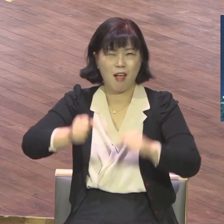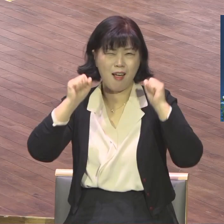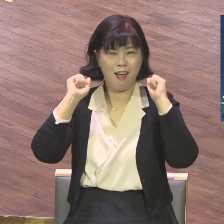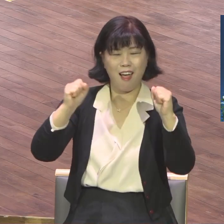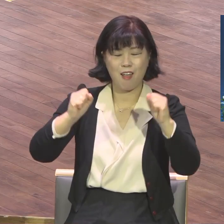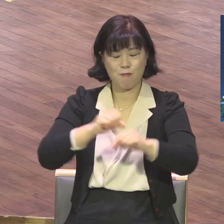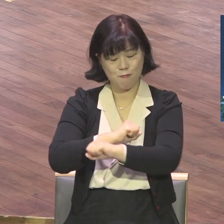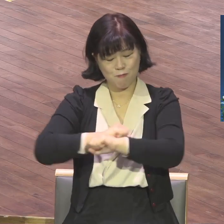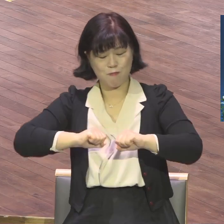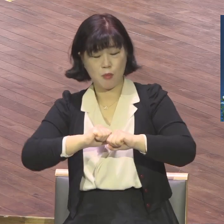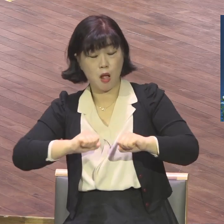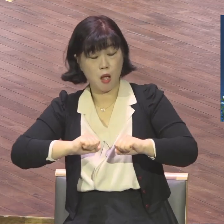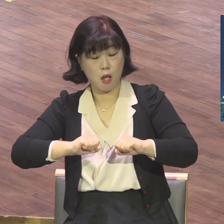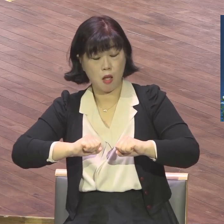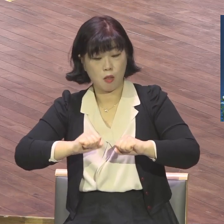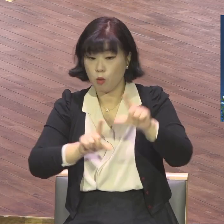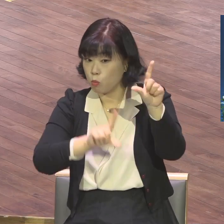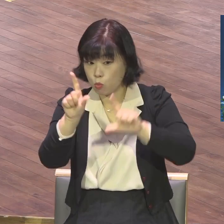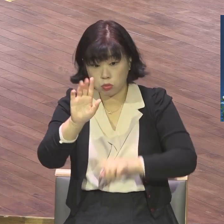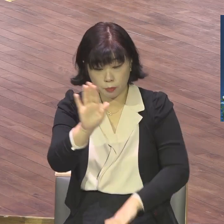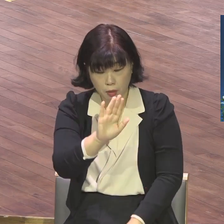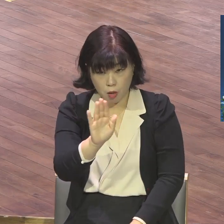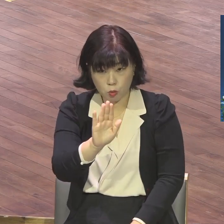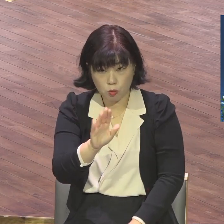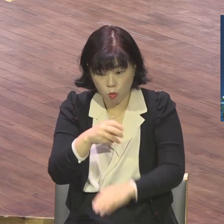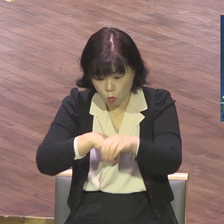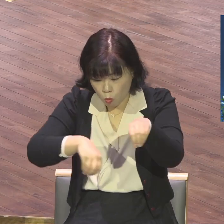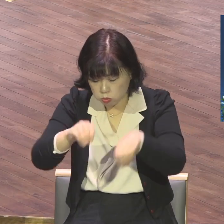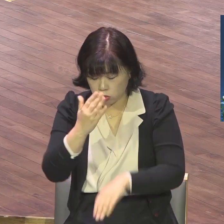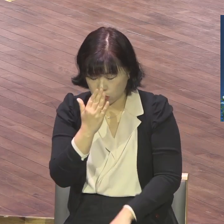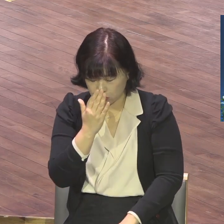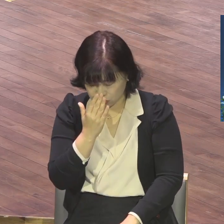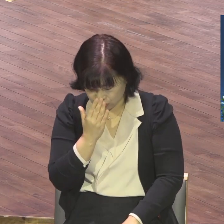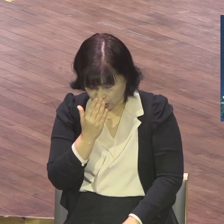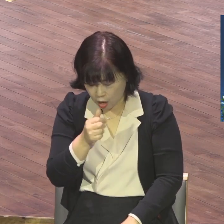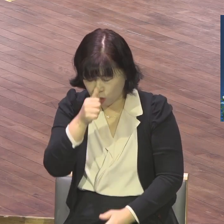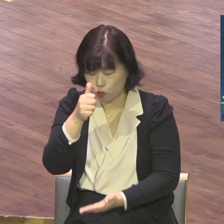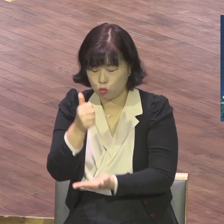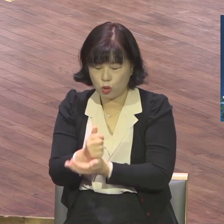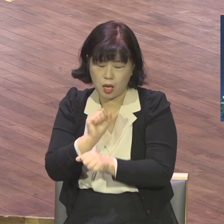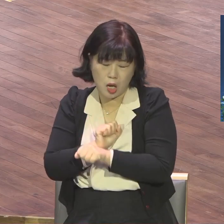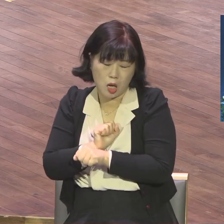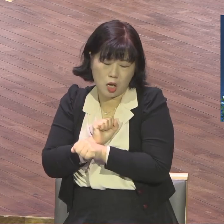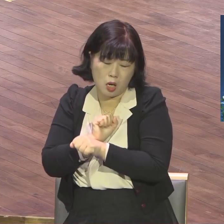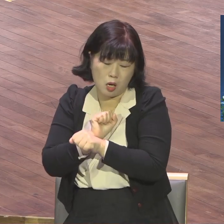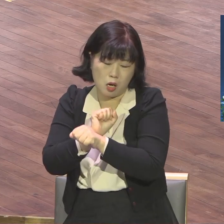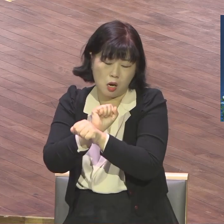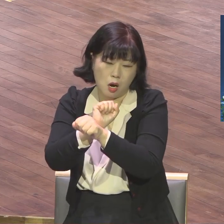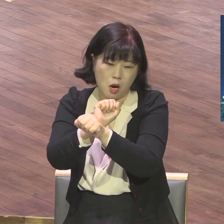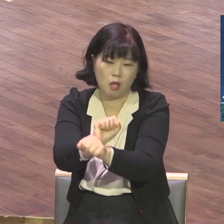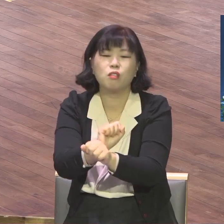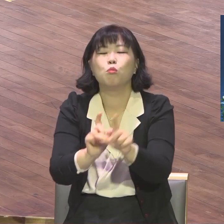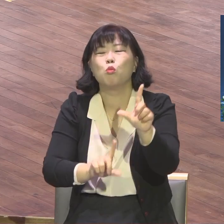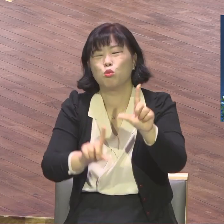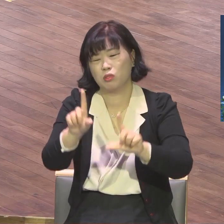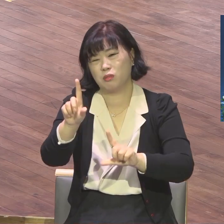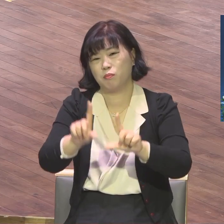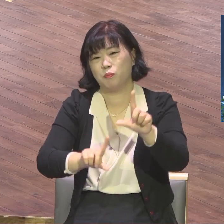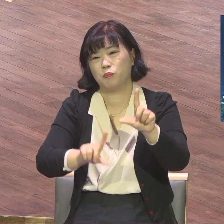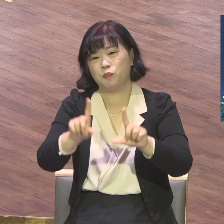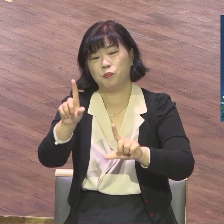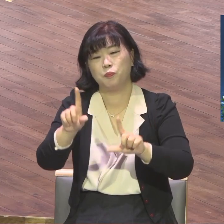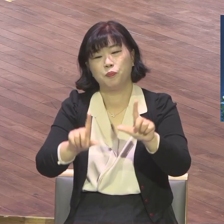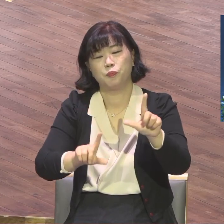로마로 들어가긴 들어가는데 보잘것없는 죄수의 모습으로 쇠고랑을 찬 죄수의 모습으로